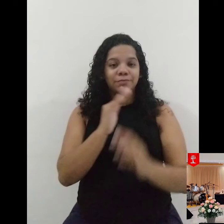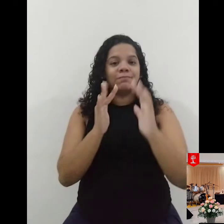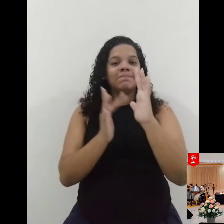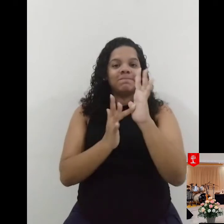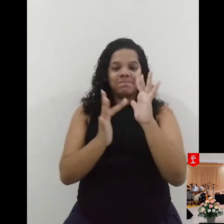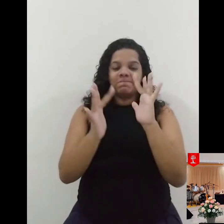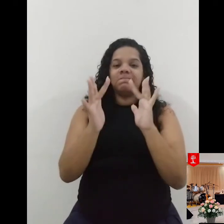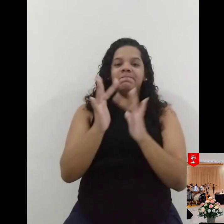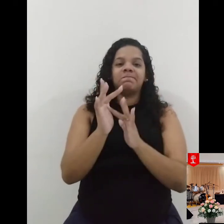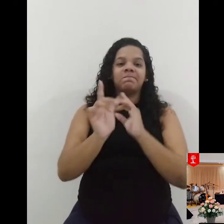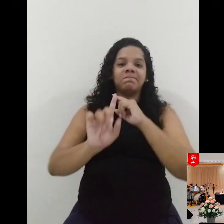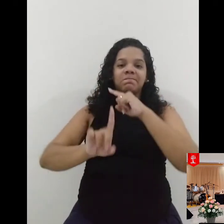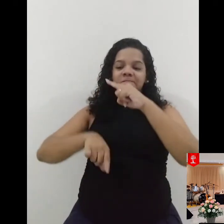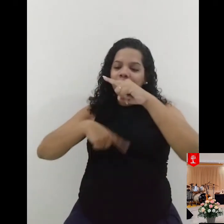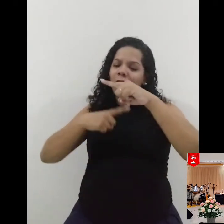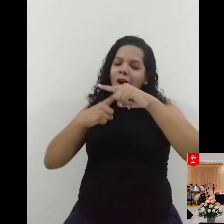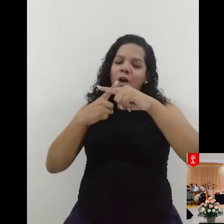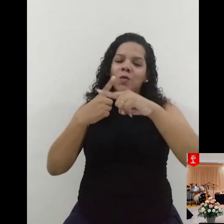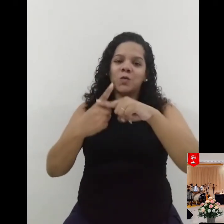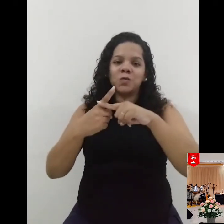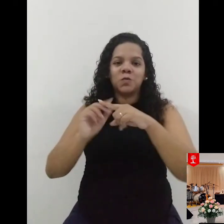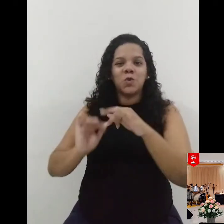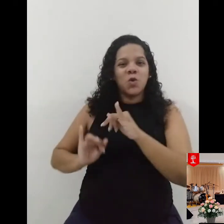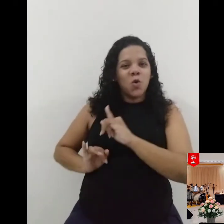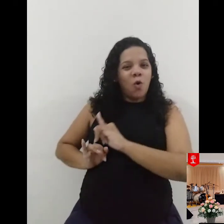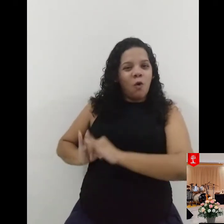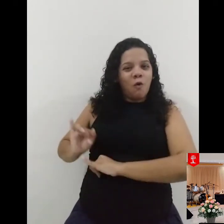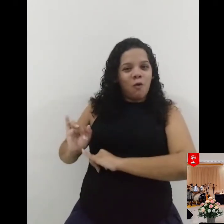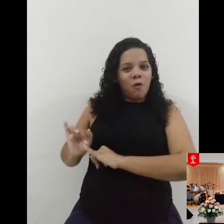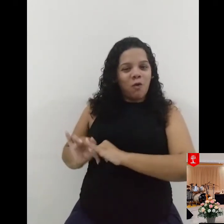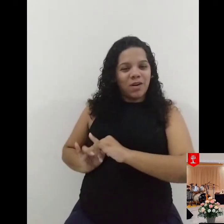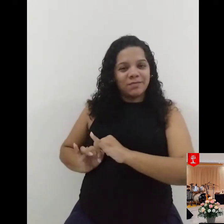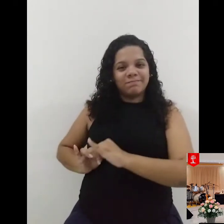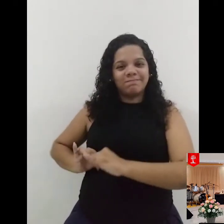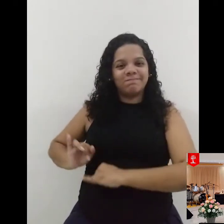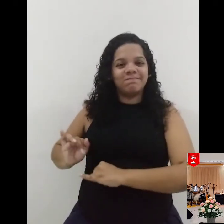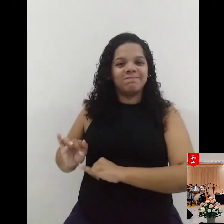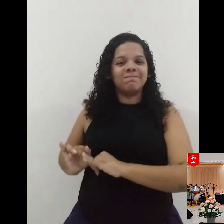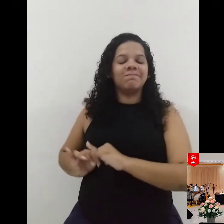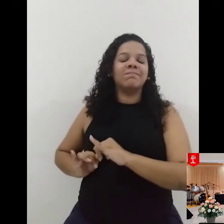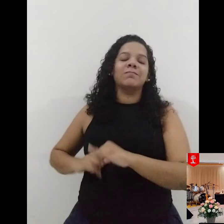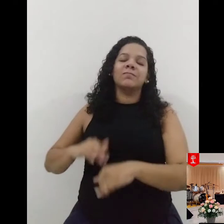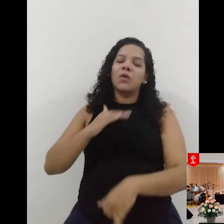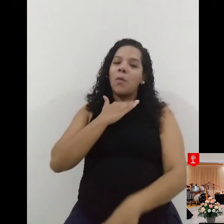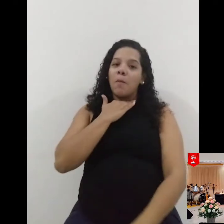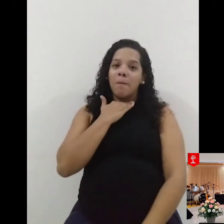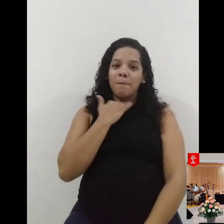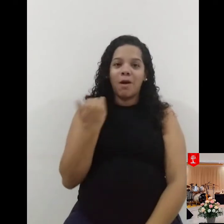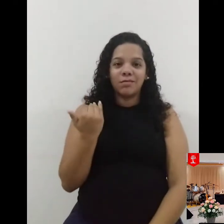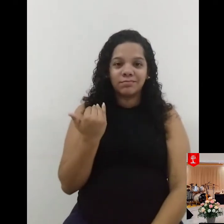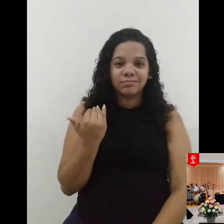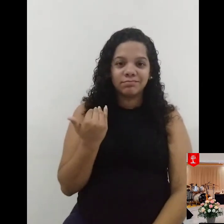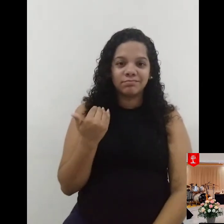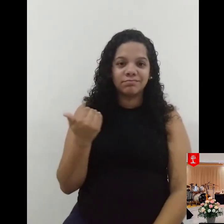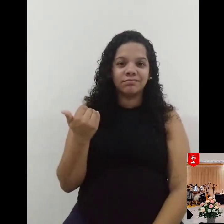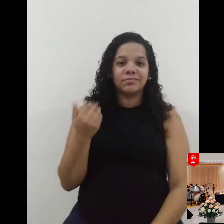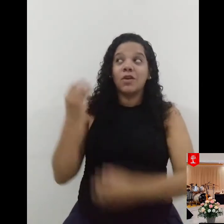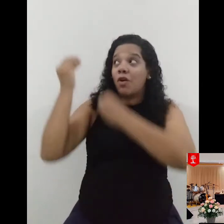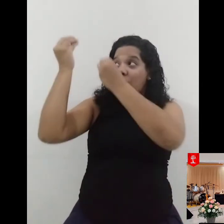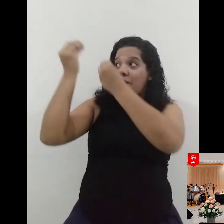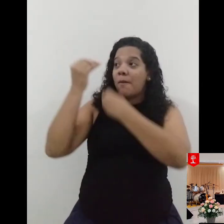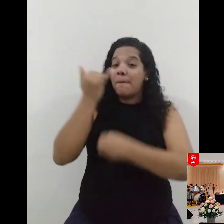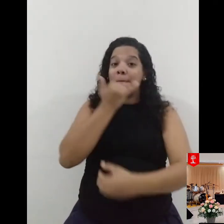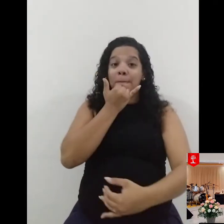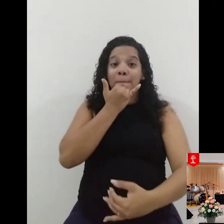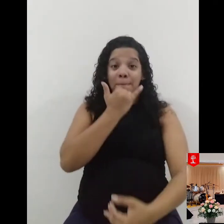dessa verdade máxima ou clara das Escrituras, que possamos confiar no Senhor